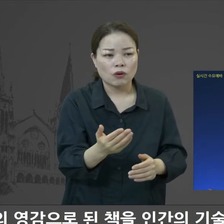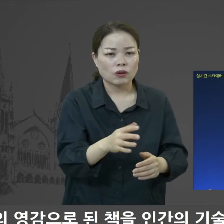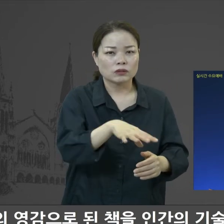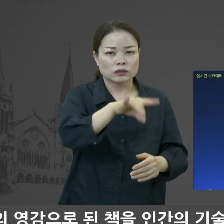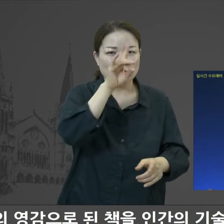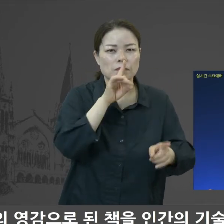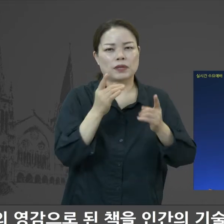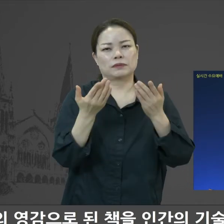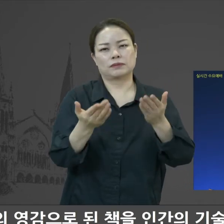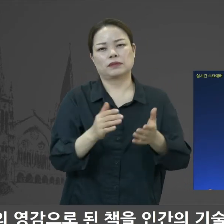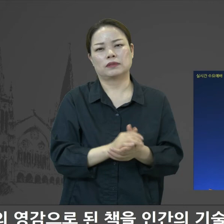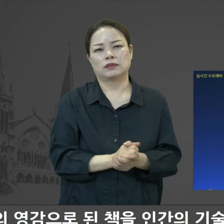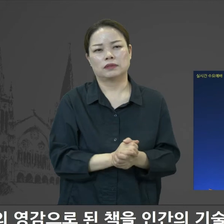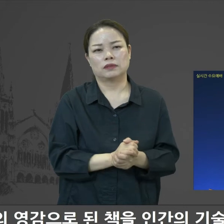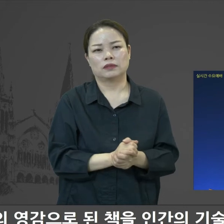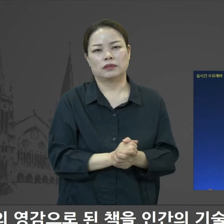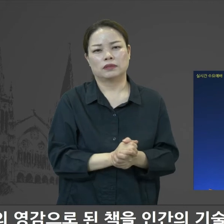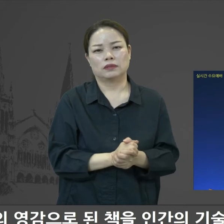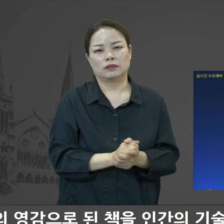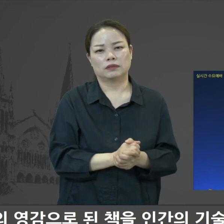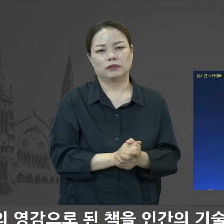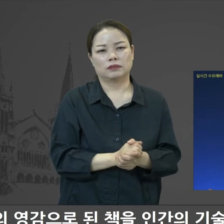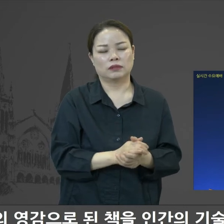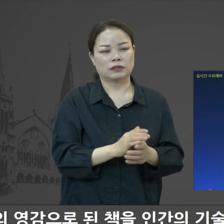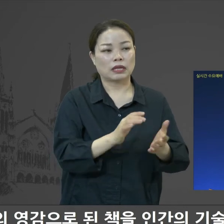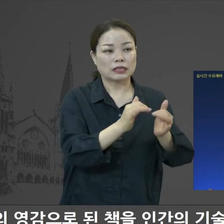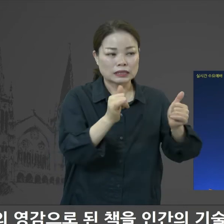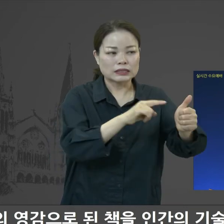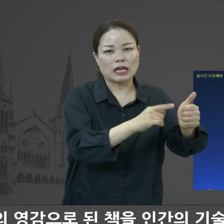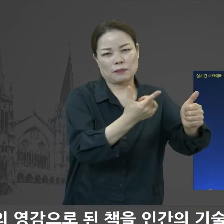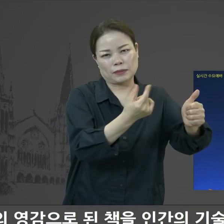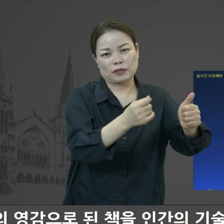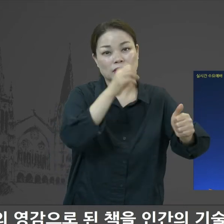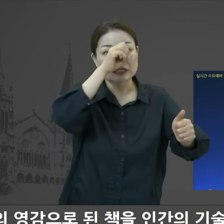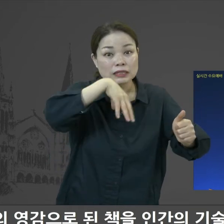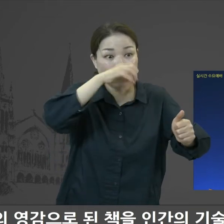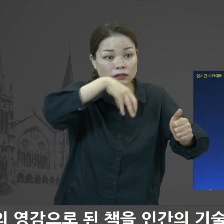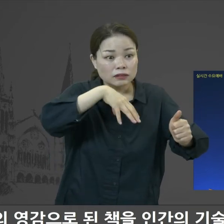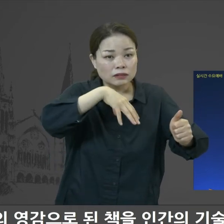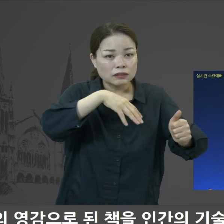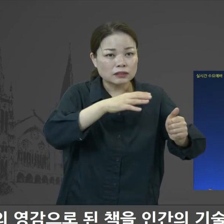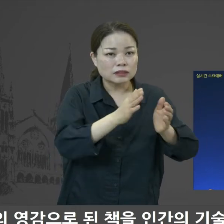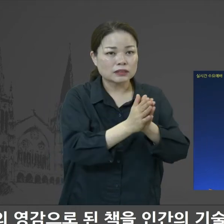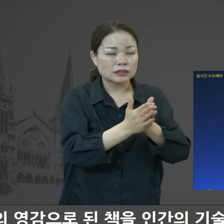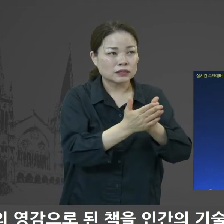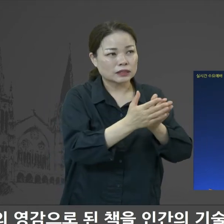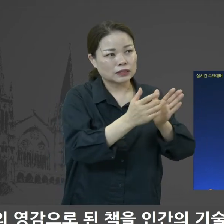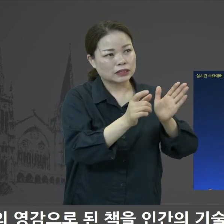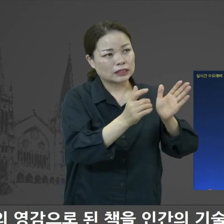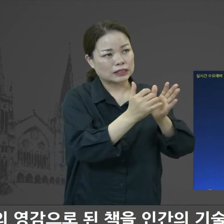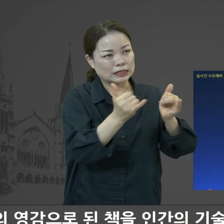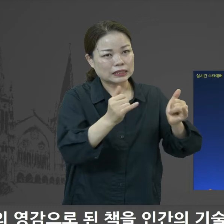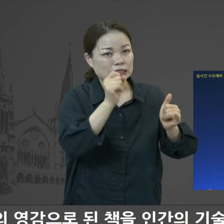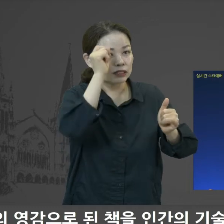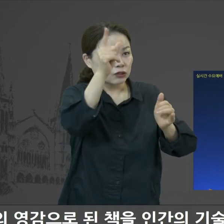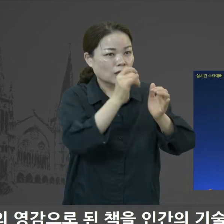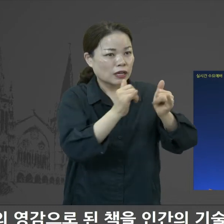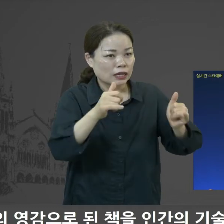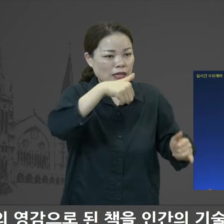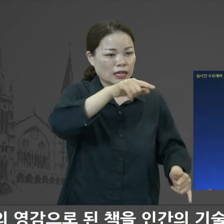서론에 말씀드렸던 모 인물처럼 될 것입니다. 그저 위인전기 중에